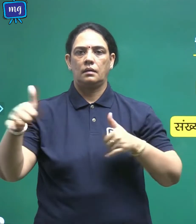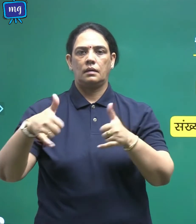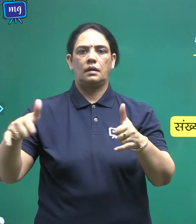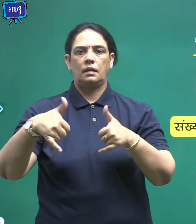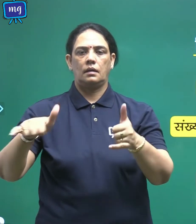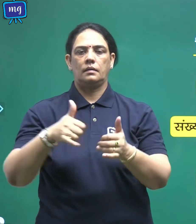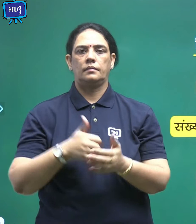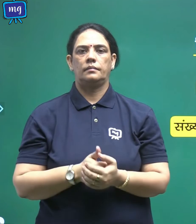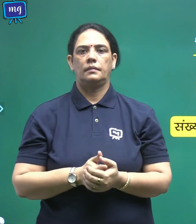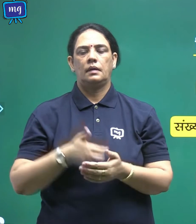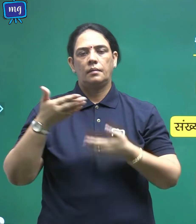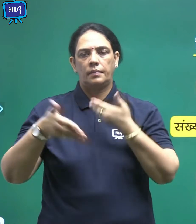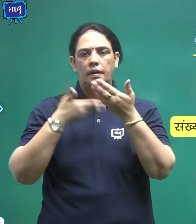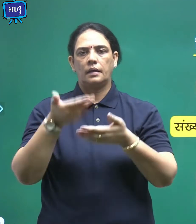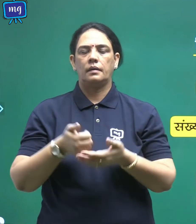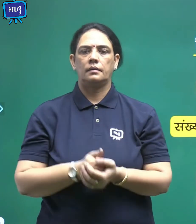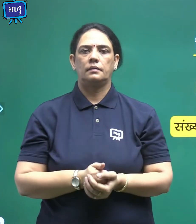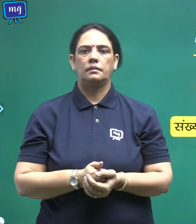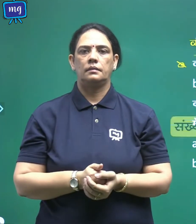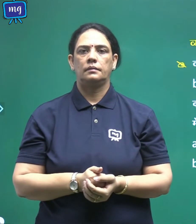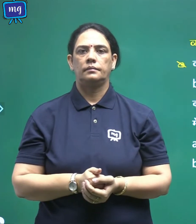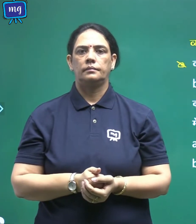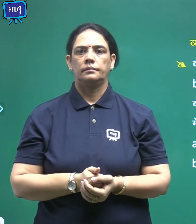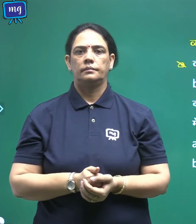खेलना पढ़ेंगे।